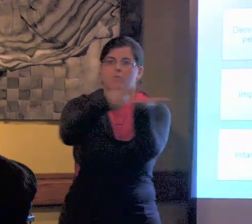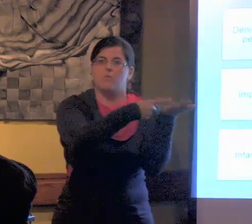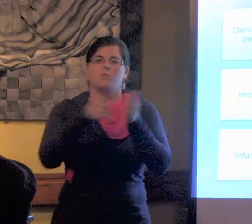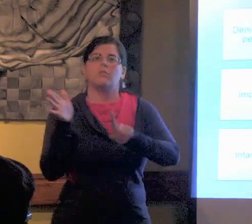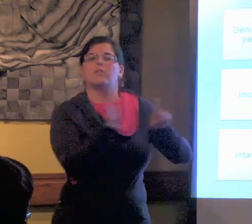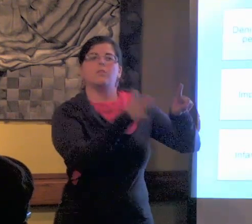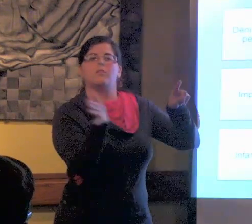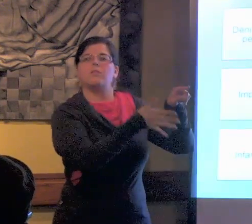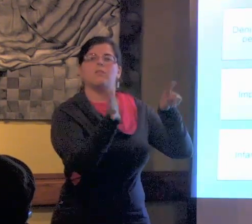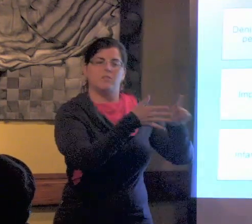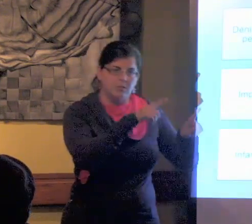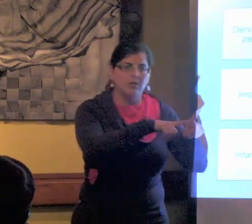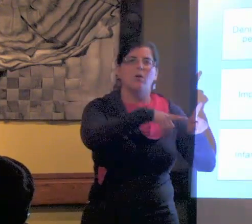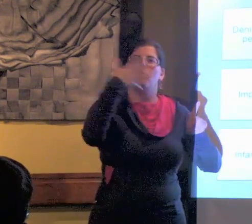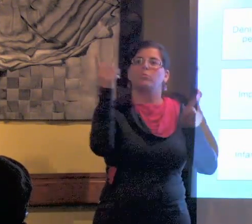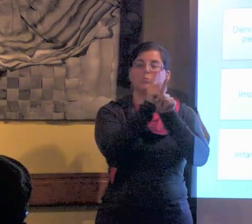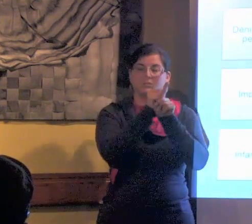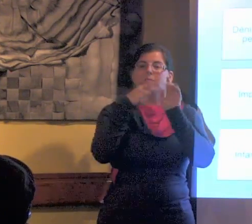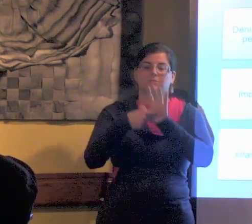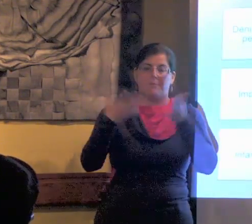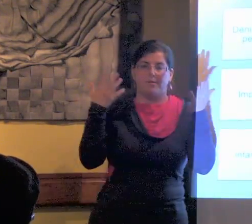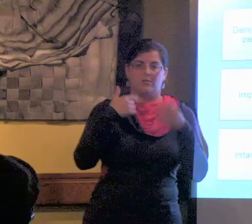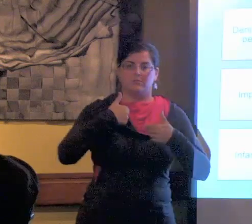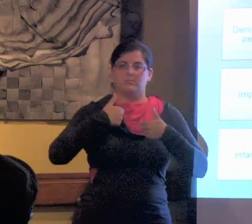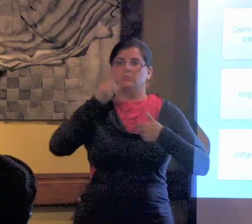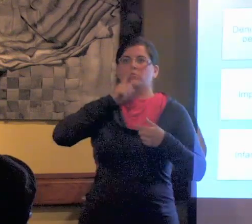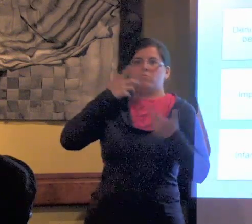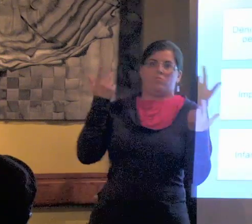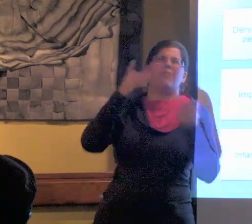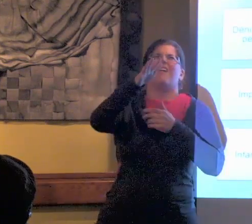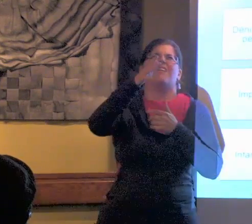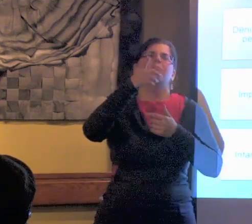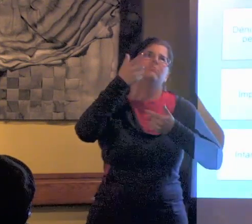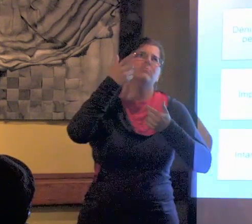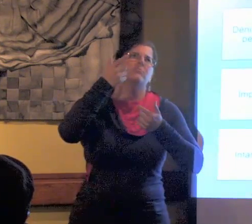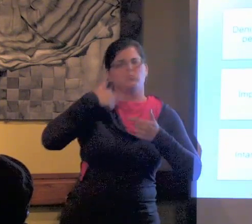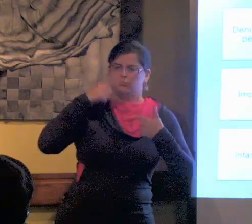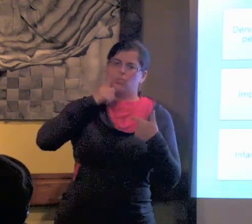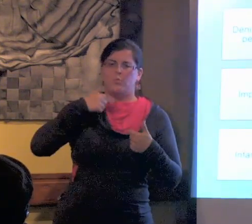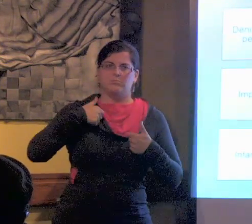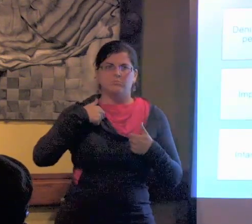classe. Tu sais, là, je faisais une grosse réunion, tout le monde discute, mais toi, ton droit de parole, il n'est pas tenu en compte.